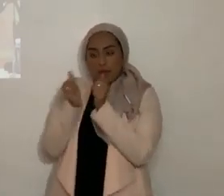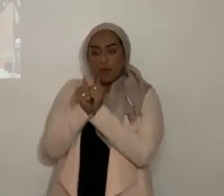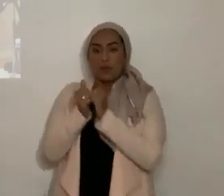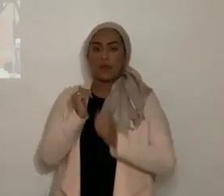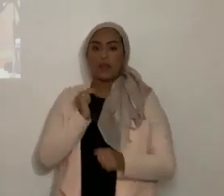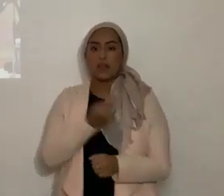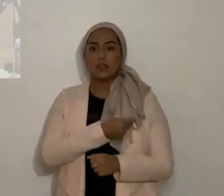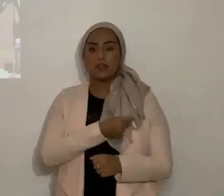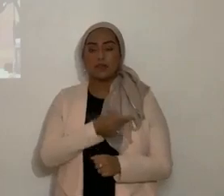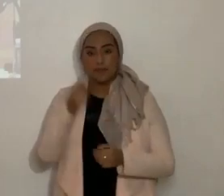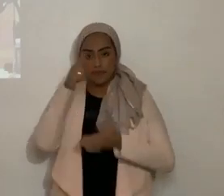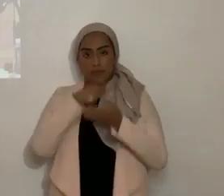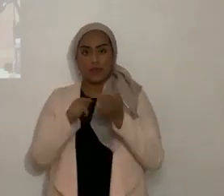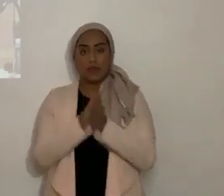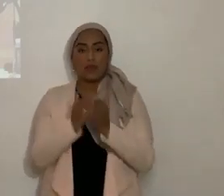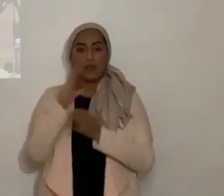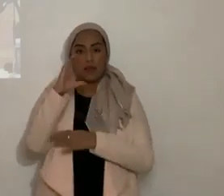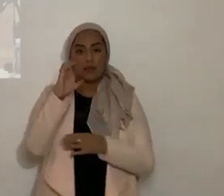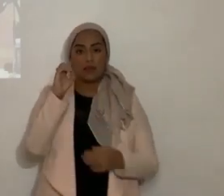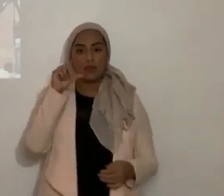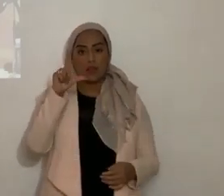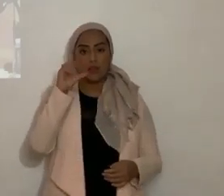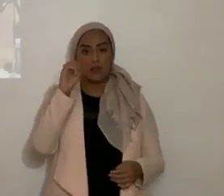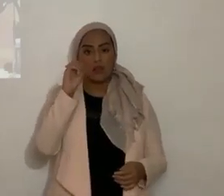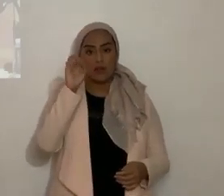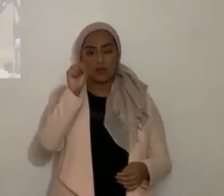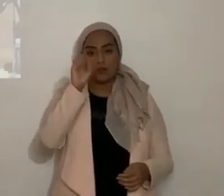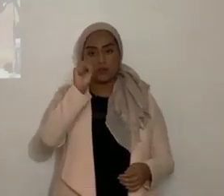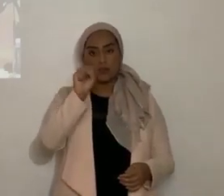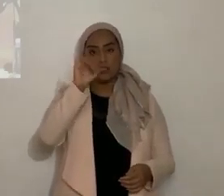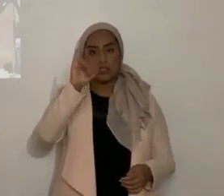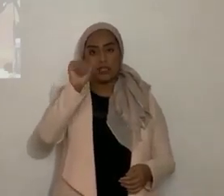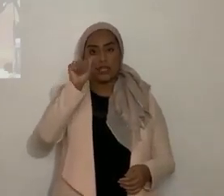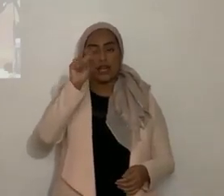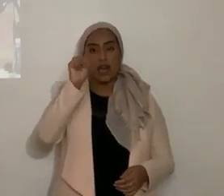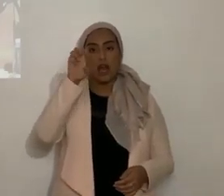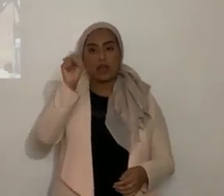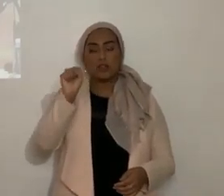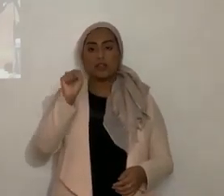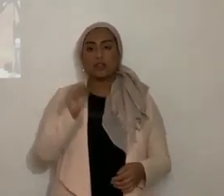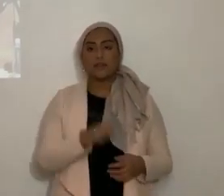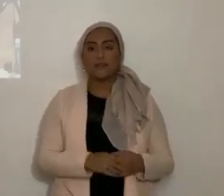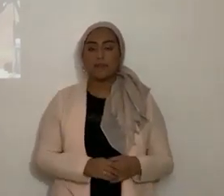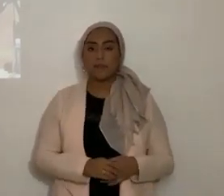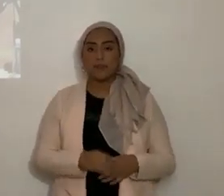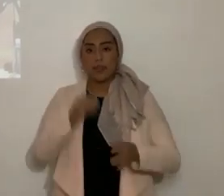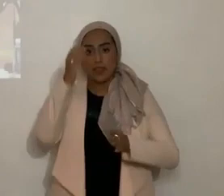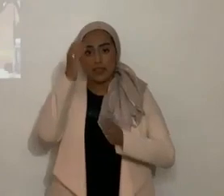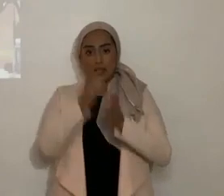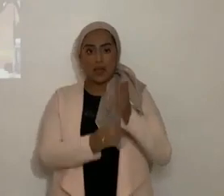nosotros. Vamos a Colosenses, búsquenlo, Colosenses, ¿sí?